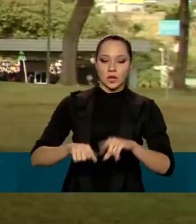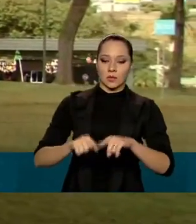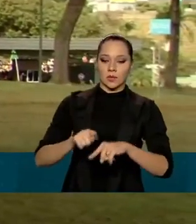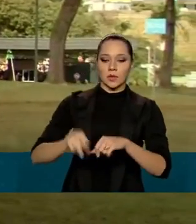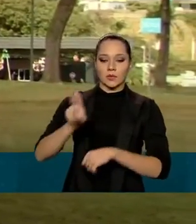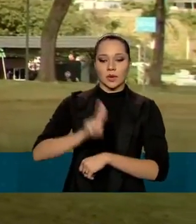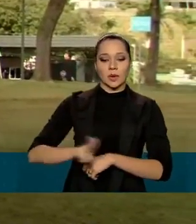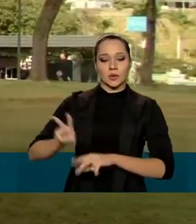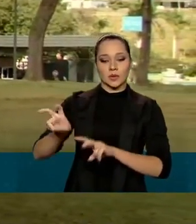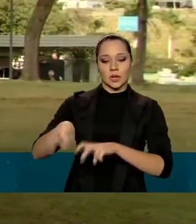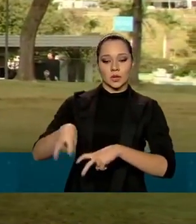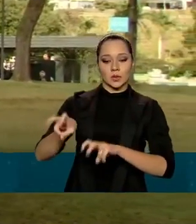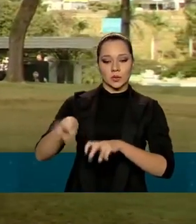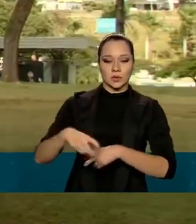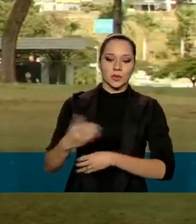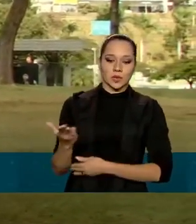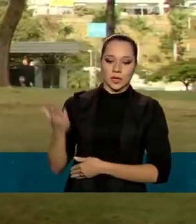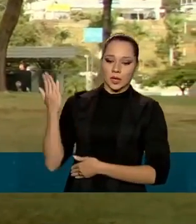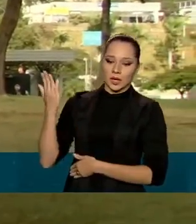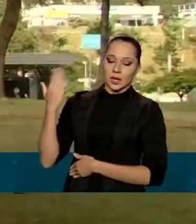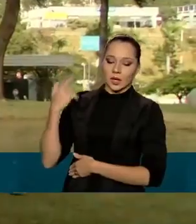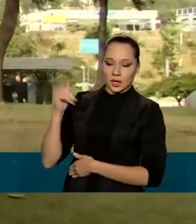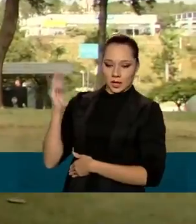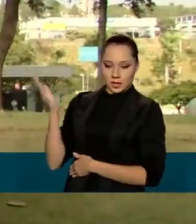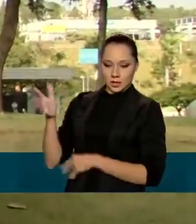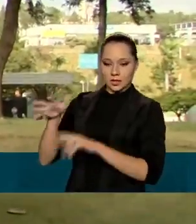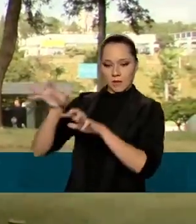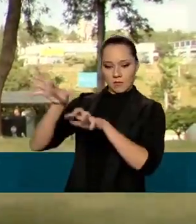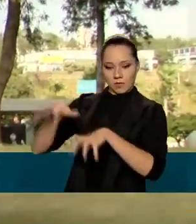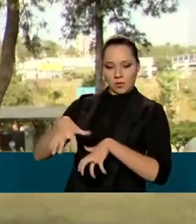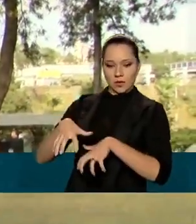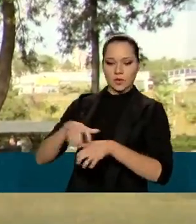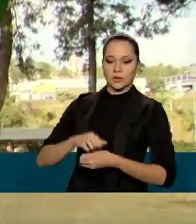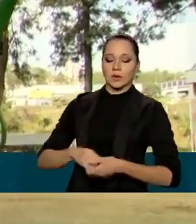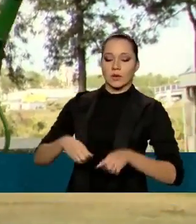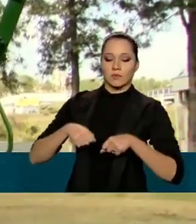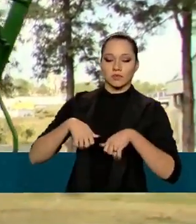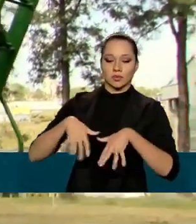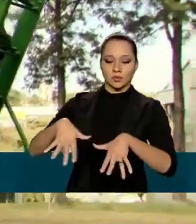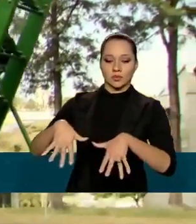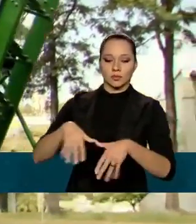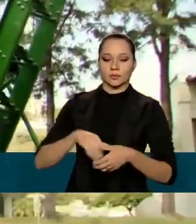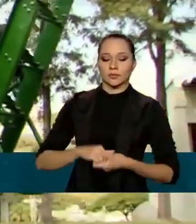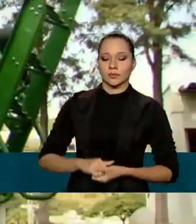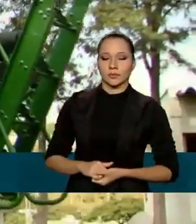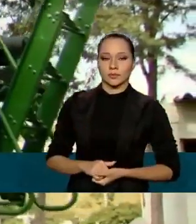equipamento para uso na agricultura, que é esse pulverizador agrícola.